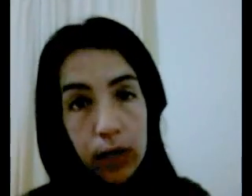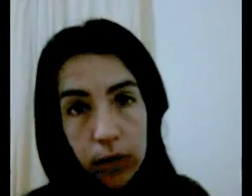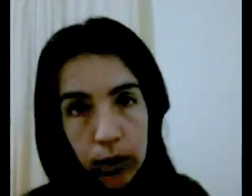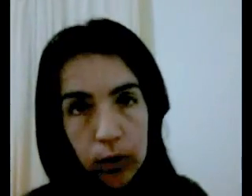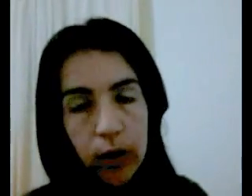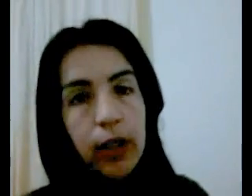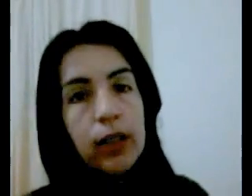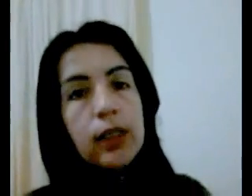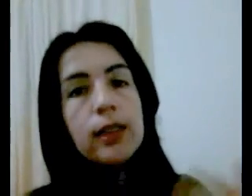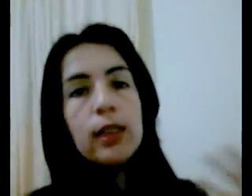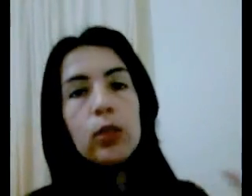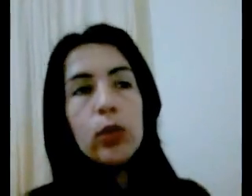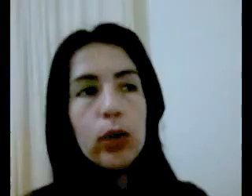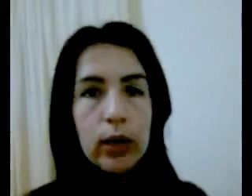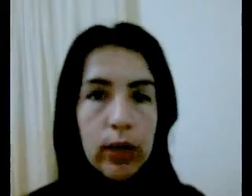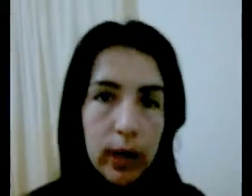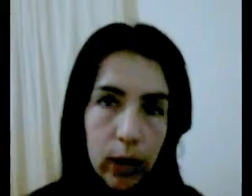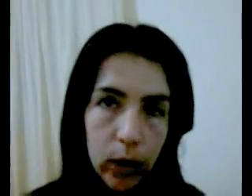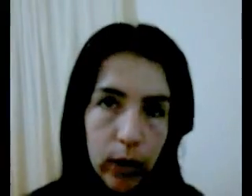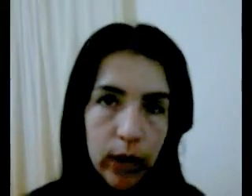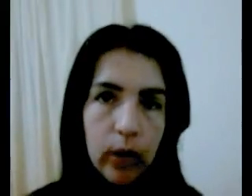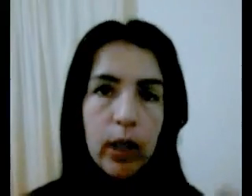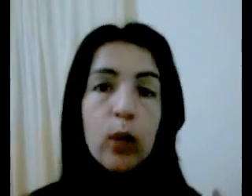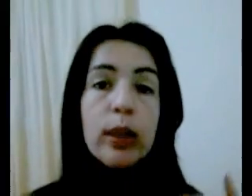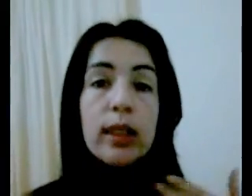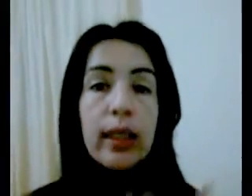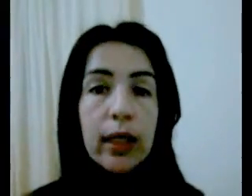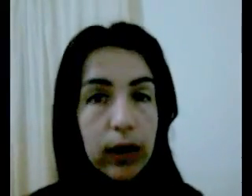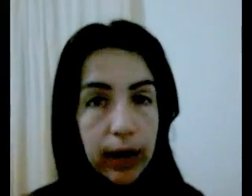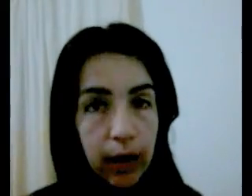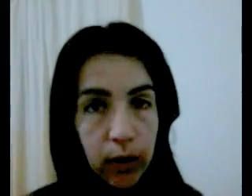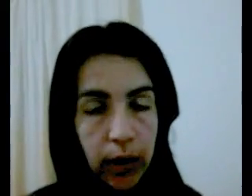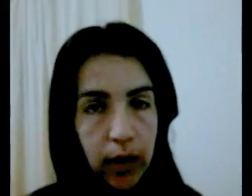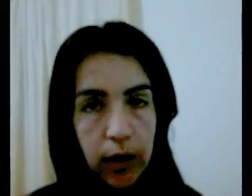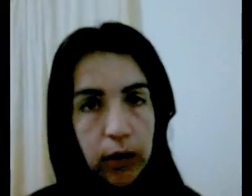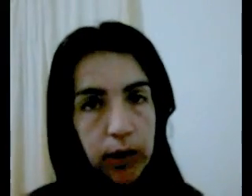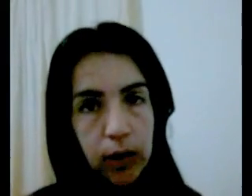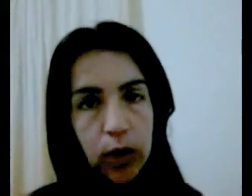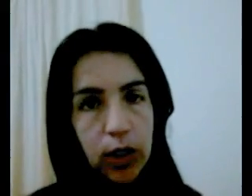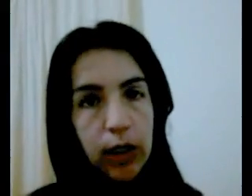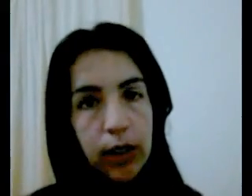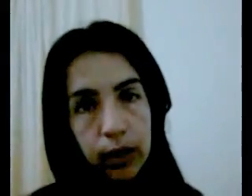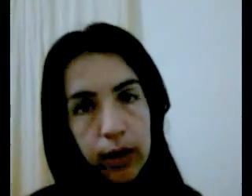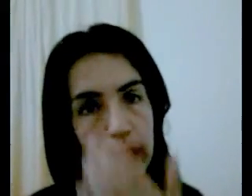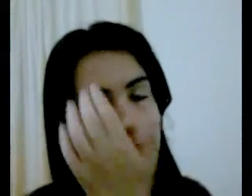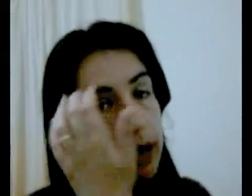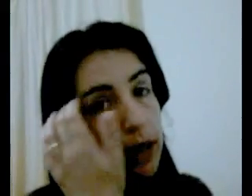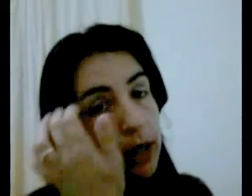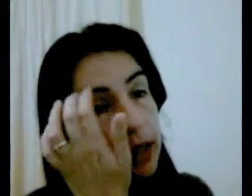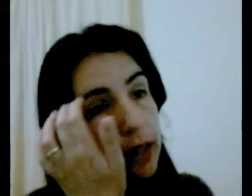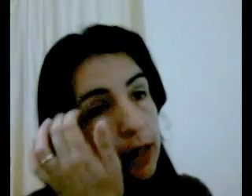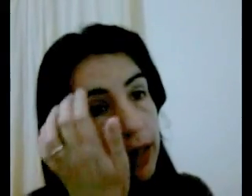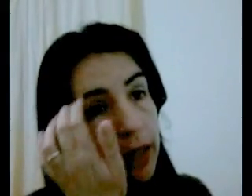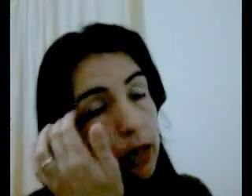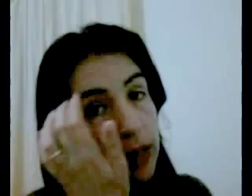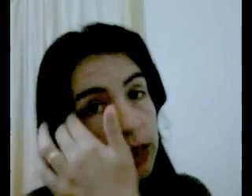fazer a FIV. Se não fosse visível no ultrassom, então não precisaria fazer a cirurgia, né? E aí eu não sei se